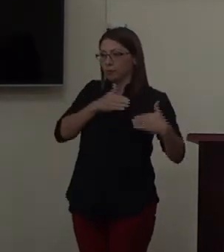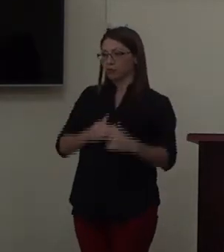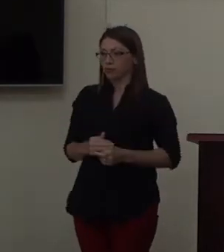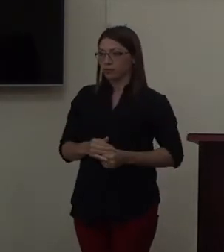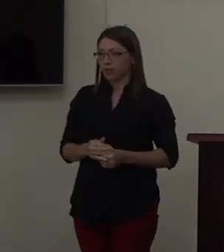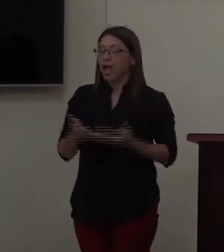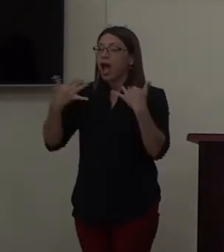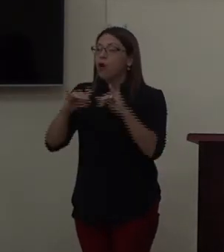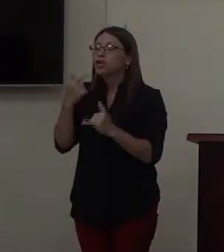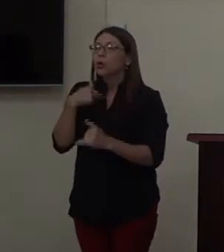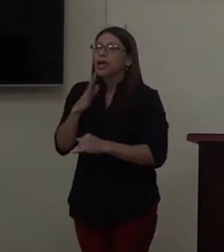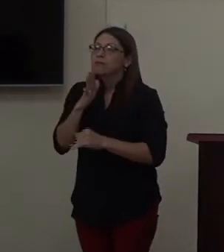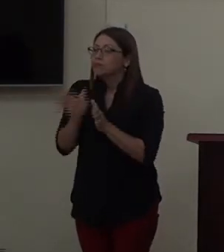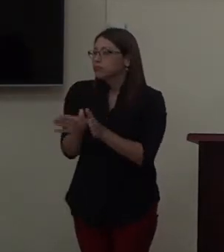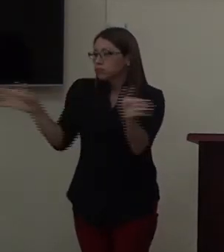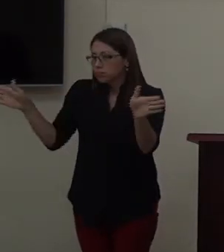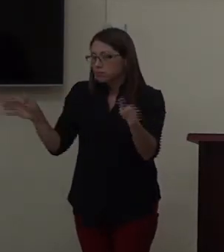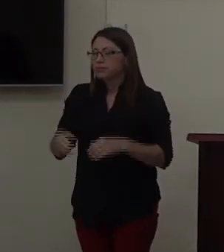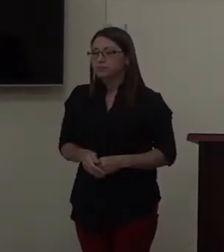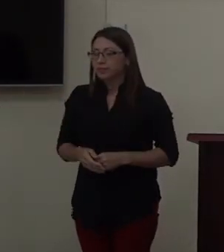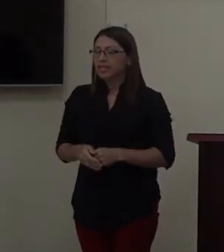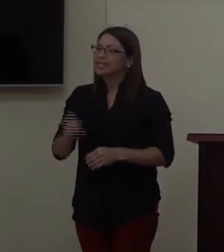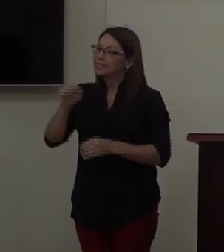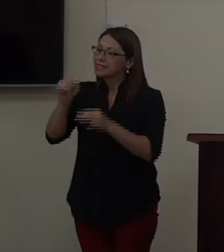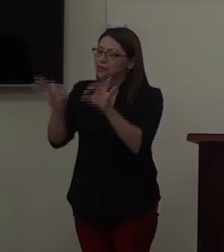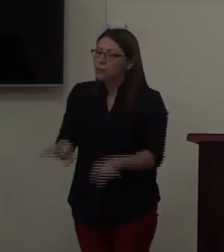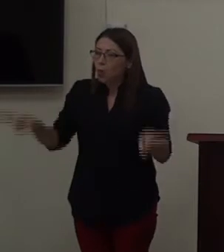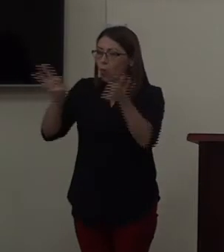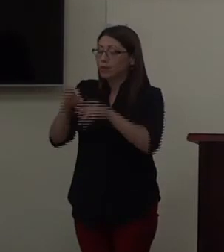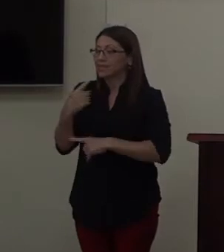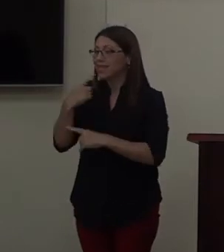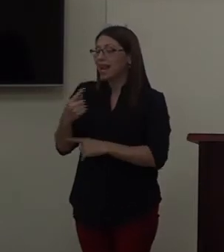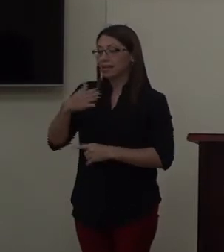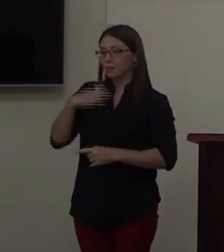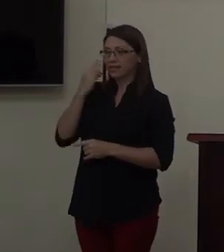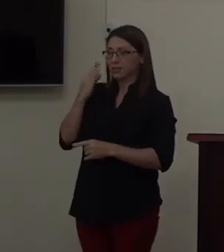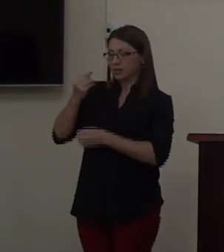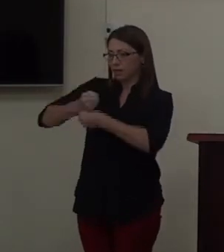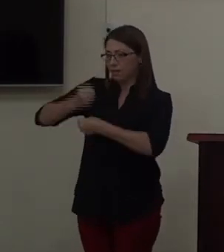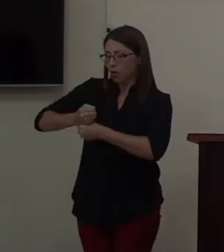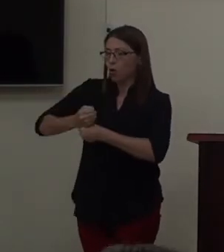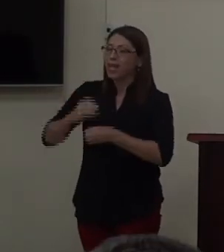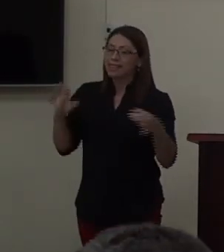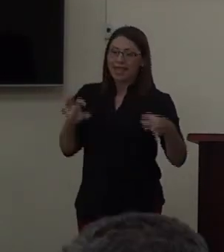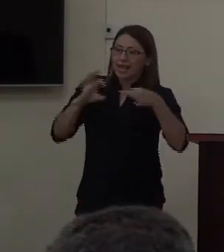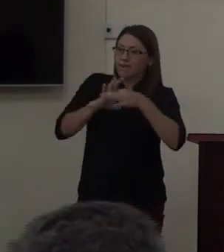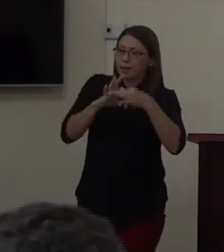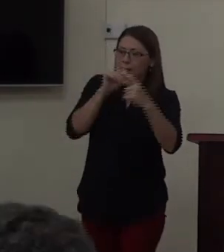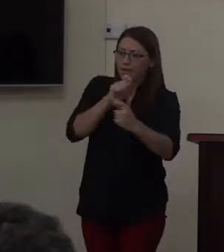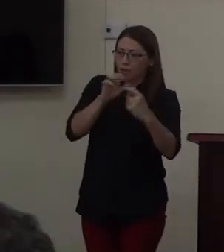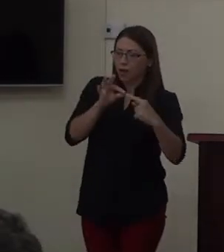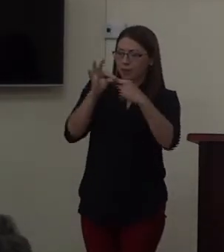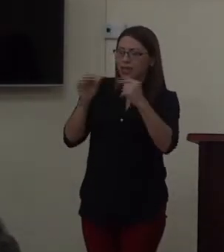aunque voy a hacer una referencia general, sí es importante también señalar que mi experiencia de trabajo tiene que ver